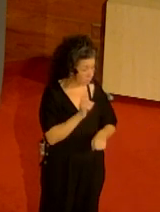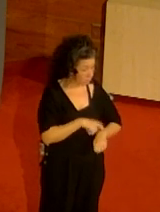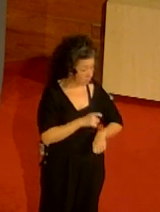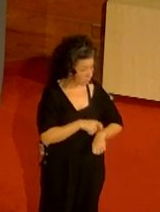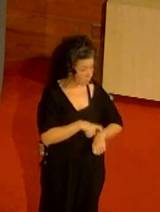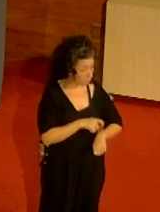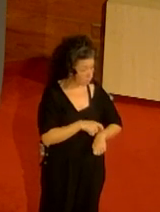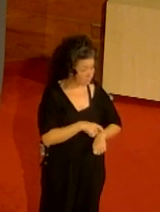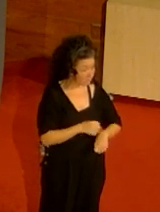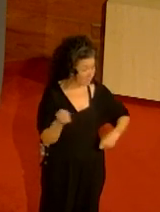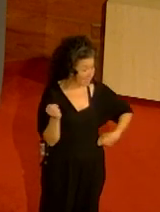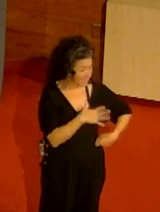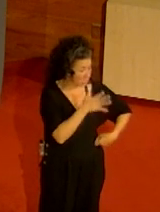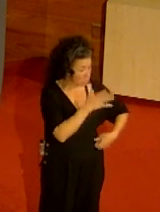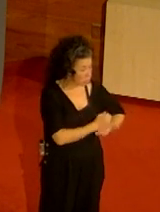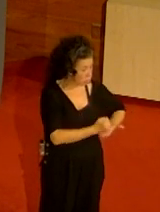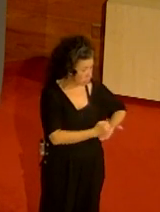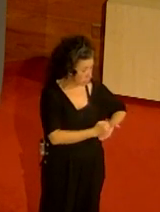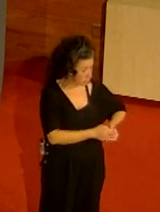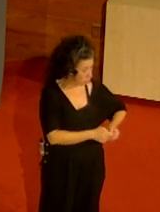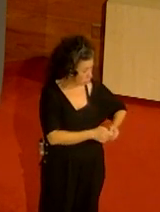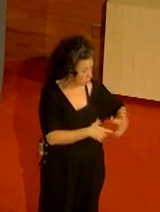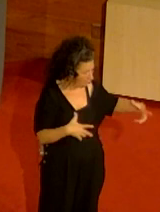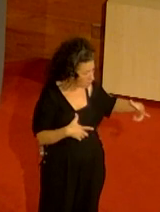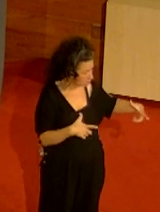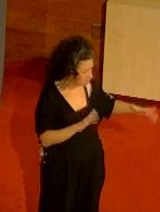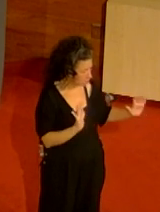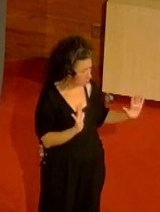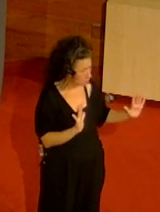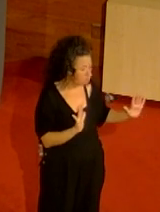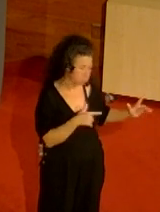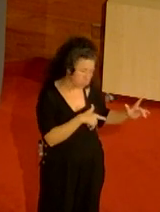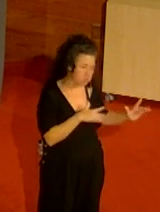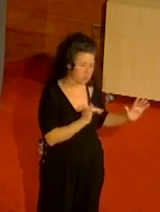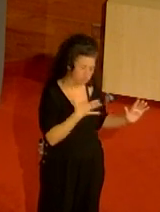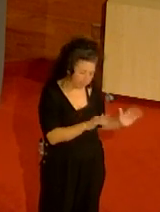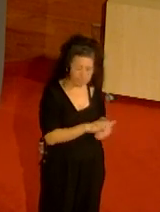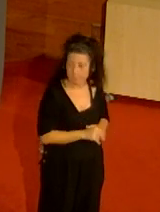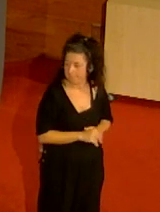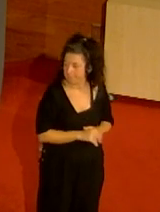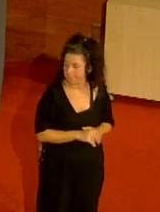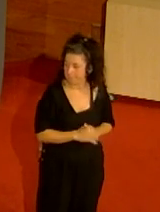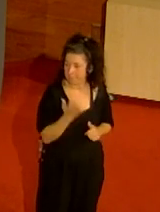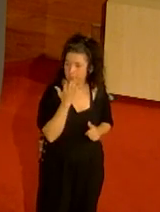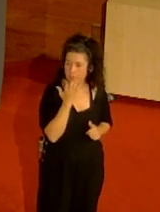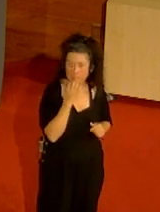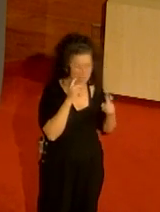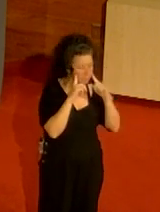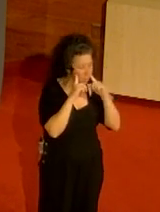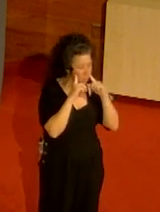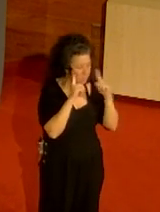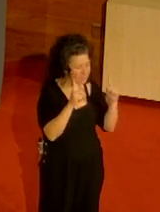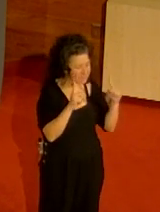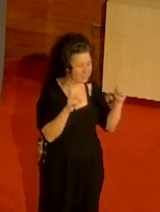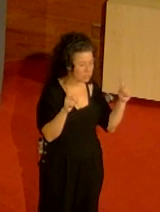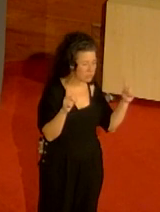suscripciones. ¿No? Entonces, bueno, hay un camino que se puede seguir. Claro, en el caso de radios, televisiones es más